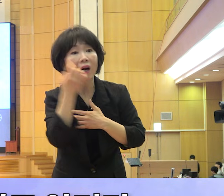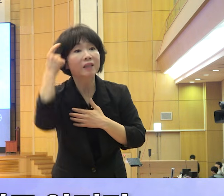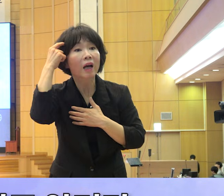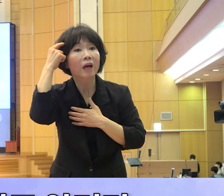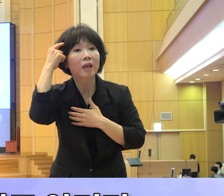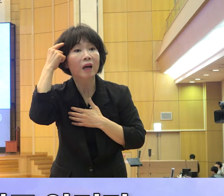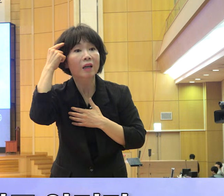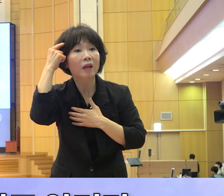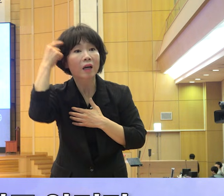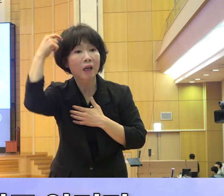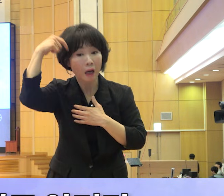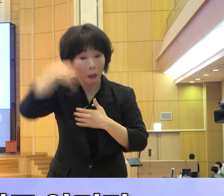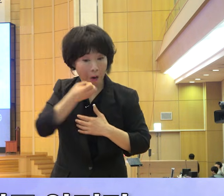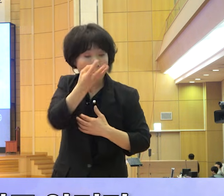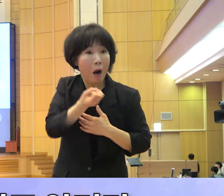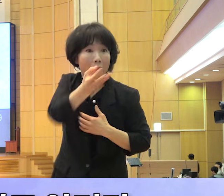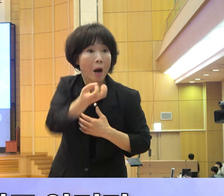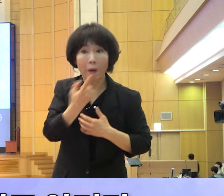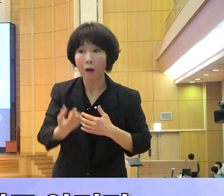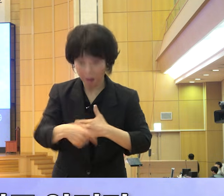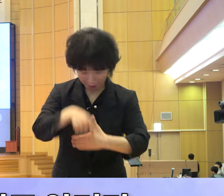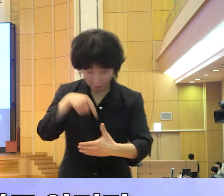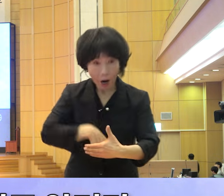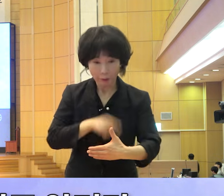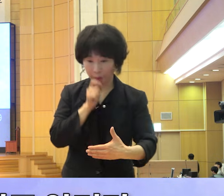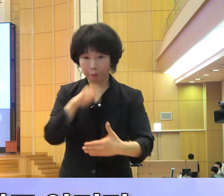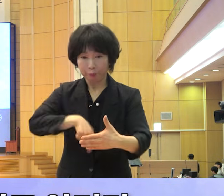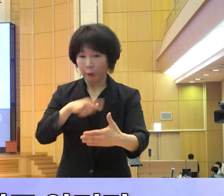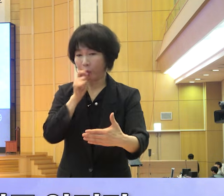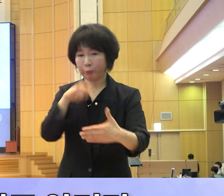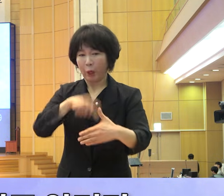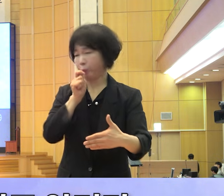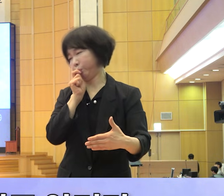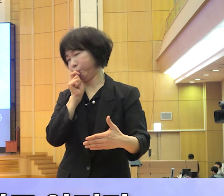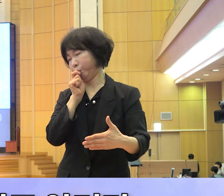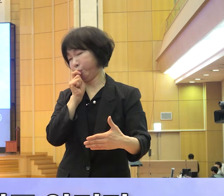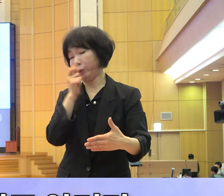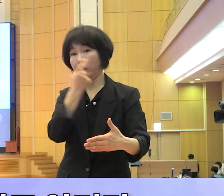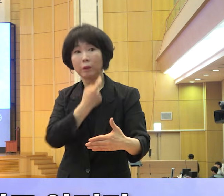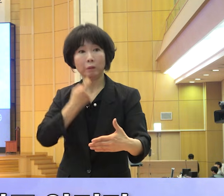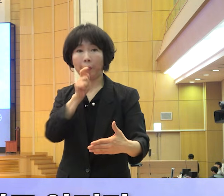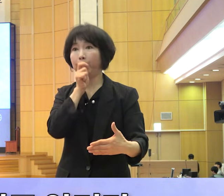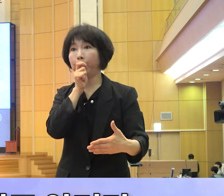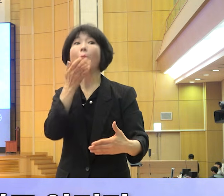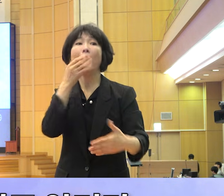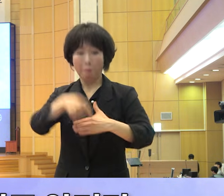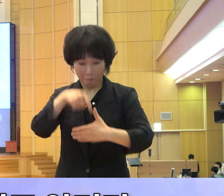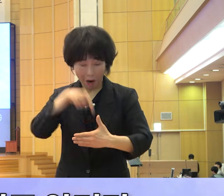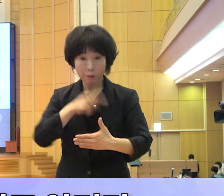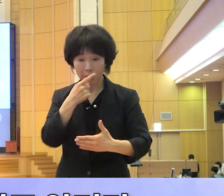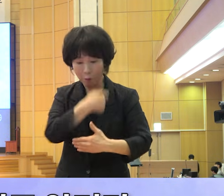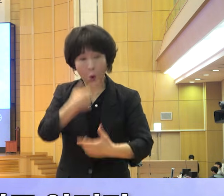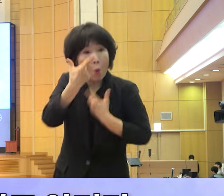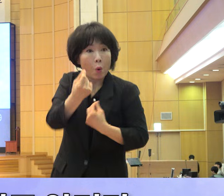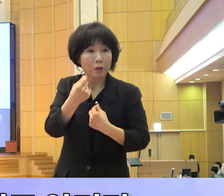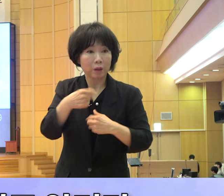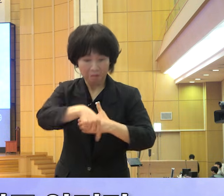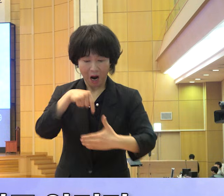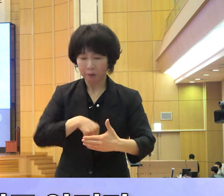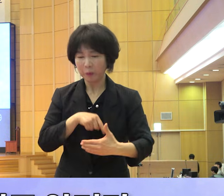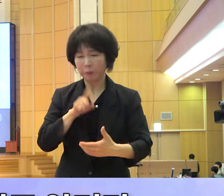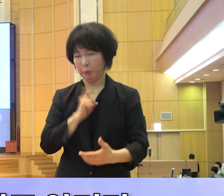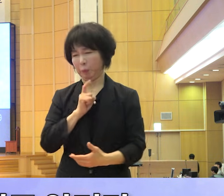것 뿐이에요. 마음에 아무것도 말 안 하겠다 그러면 입에서 아무 말 안 해요. 마음에 있는 게 나온 거예요.